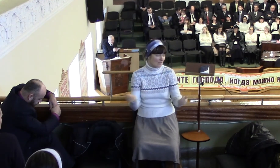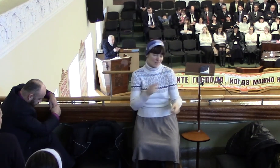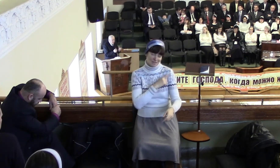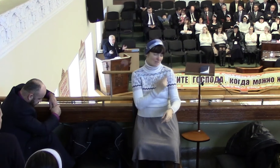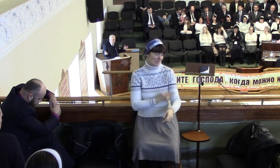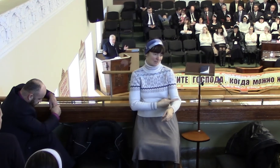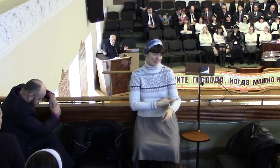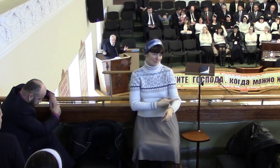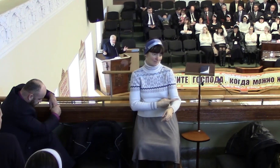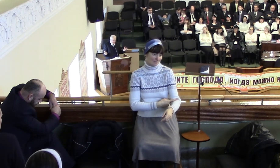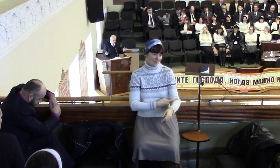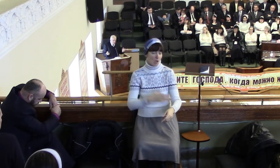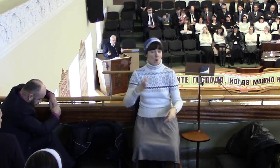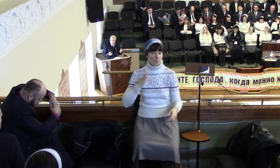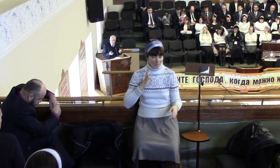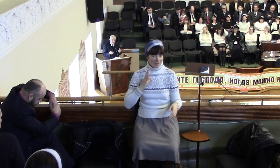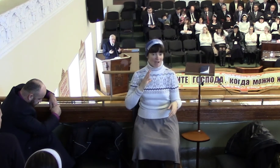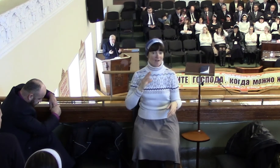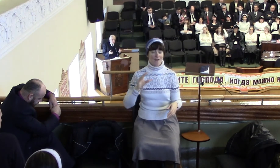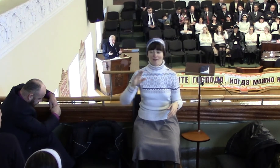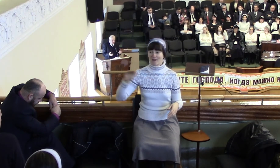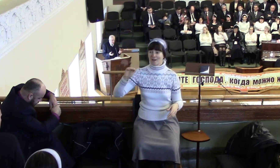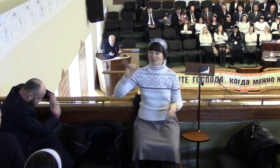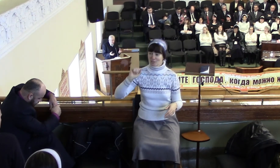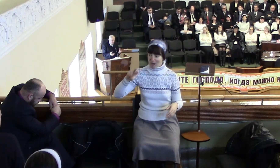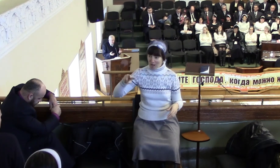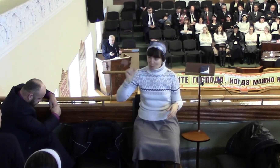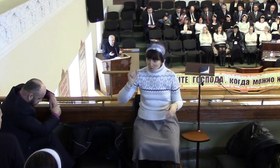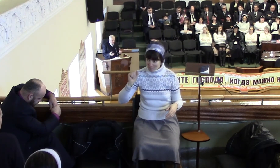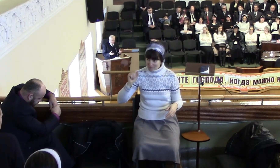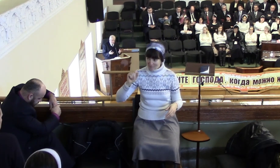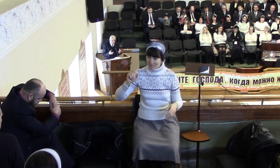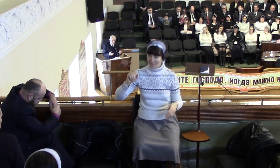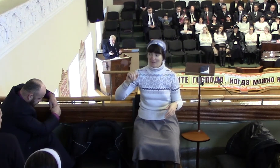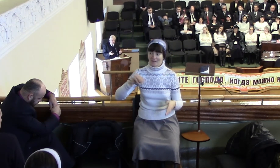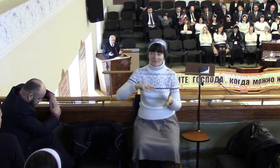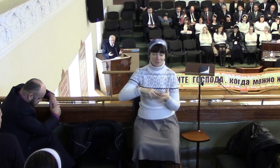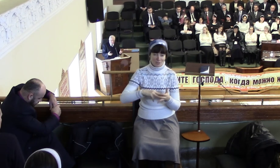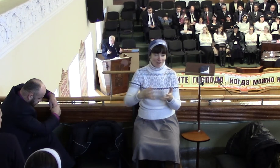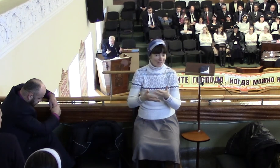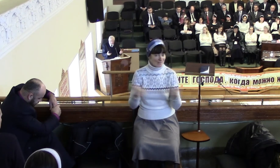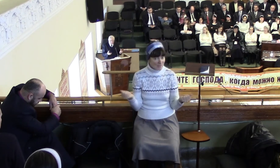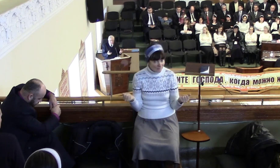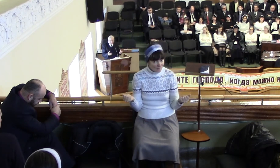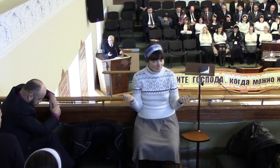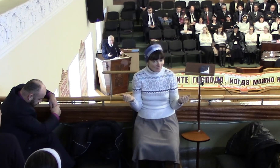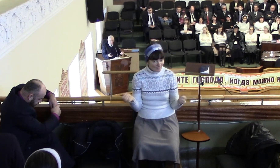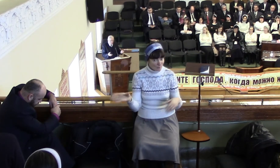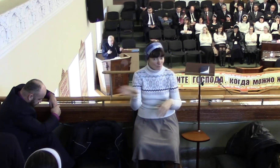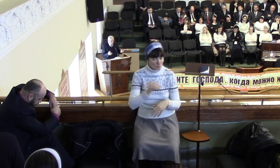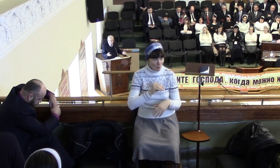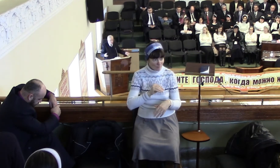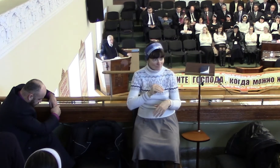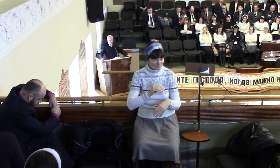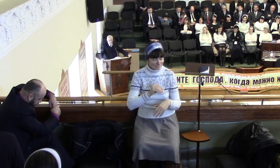него была забрана сила. Он теперь не может ужалить. Он остался хитрым, заманивающим